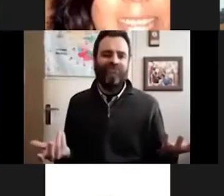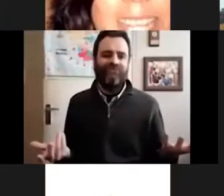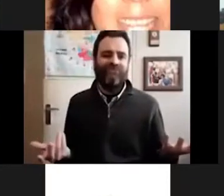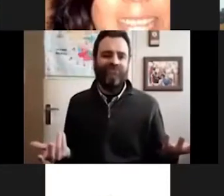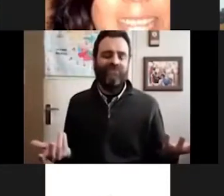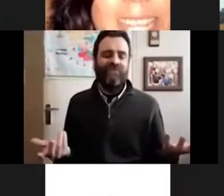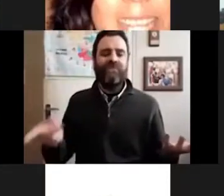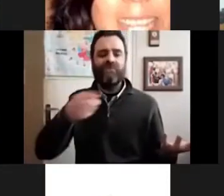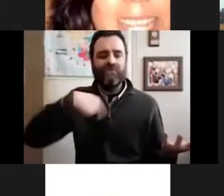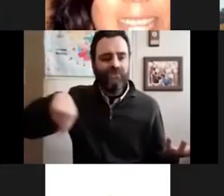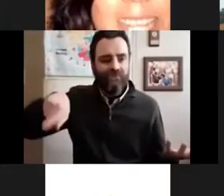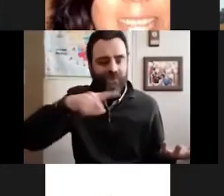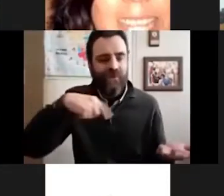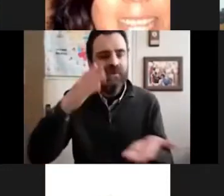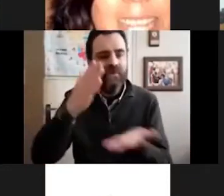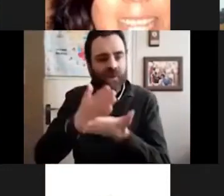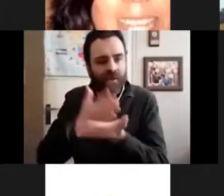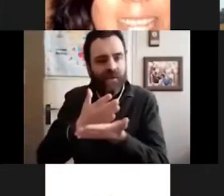de esto? El gobierno.